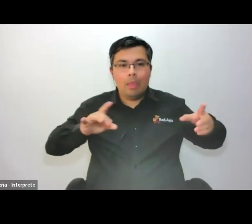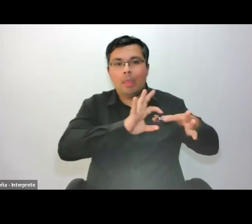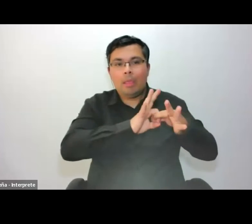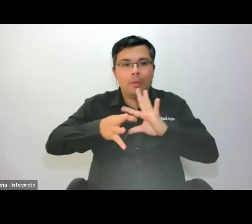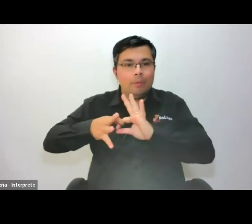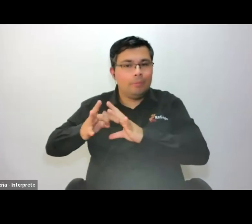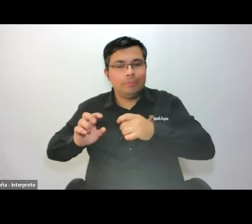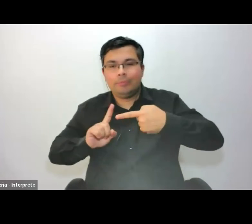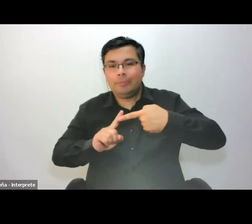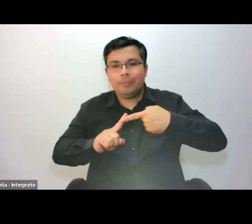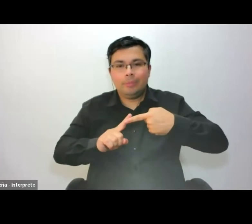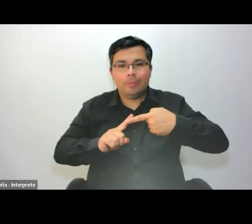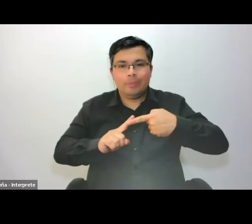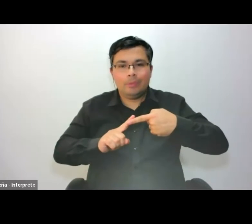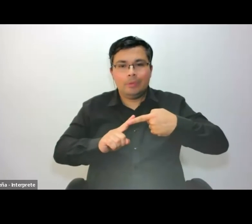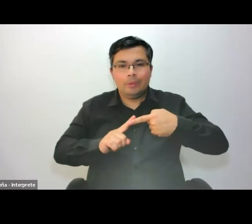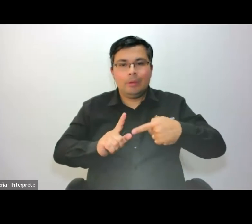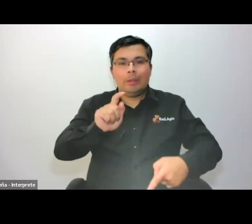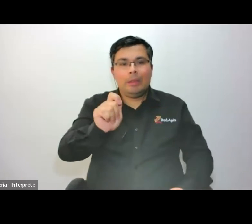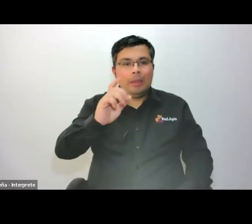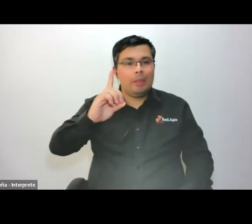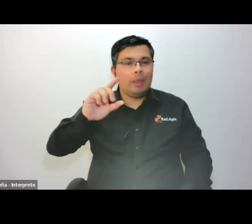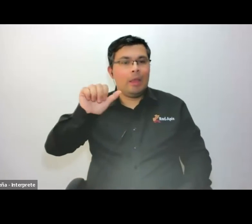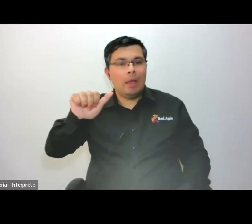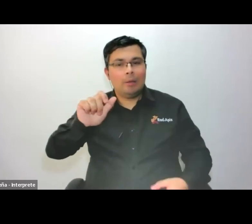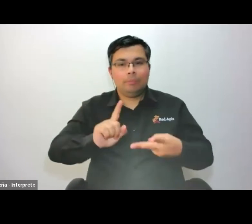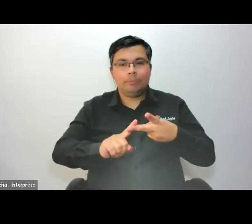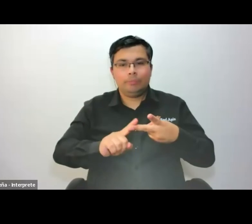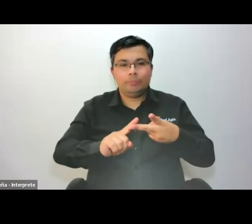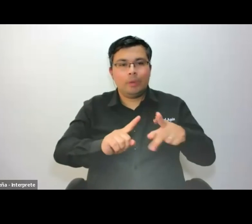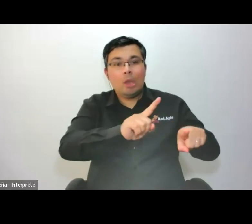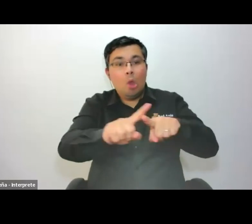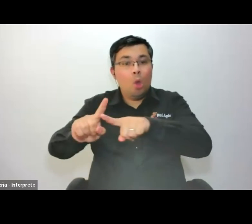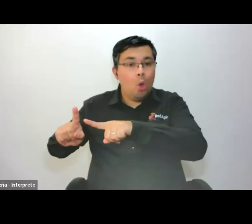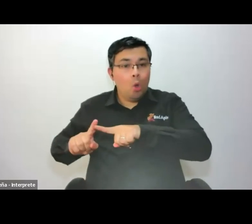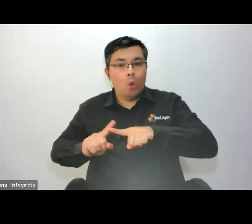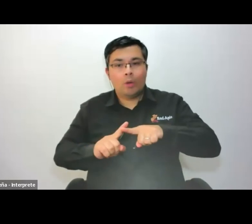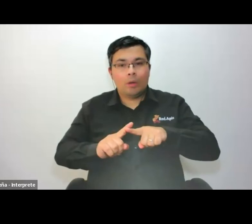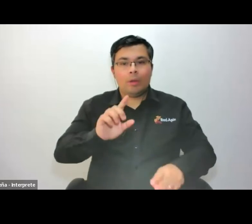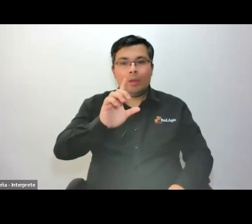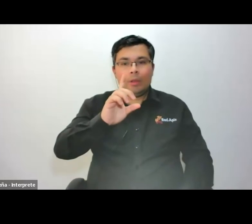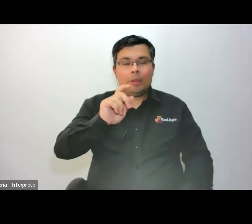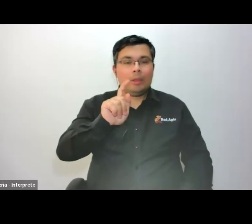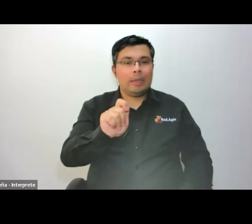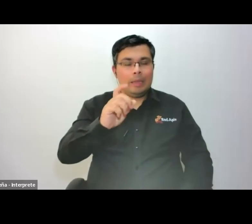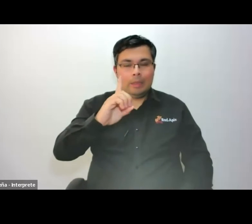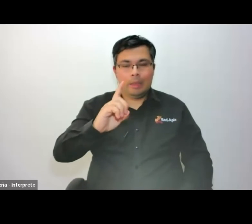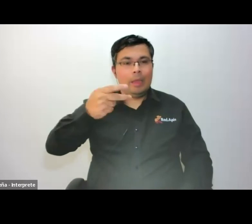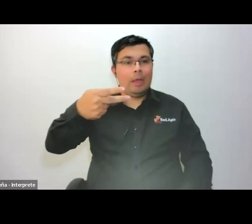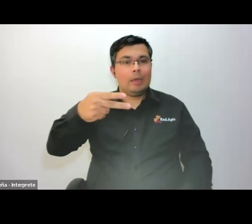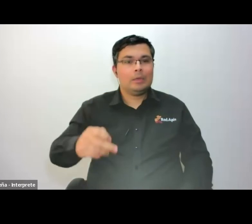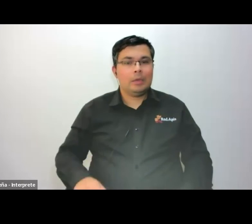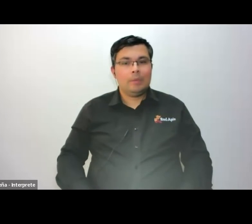atencional, discapacidad intelectual, eso es, pero absolutamente pertinente. No es pertinente darle a un chico